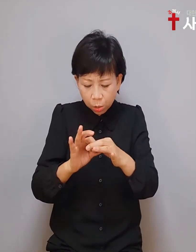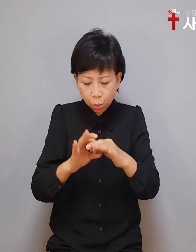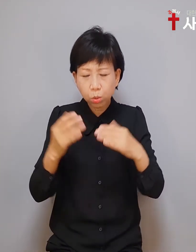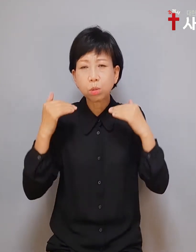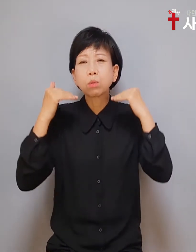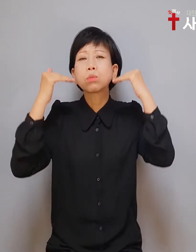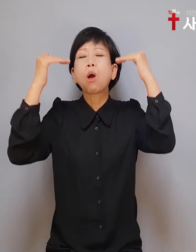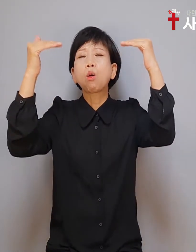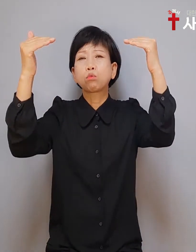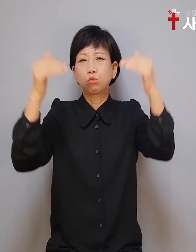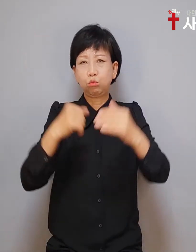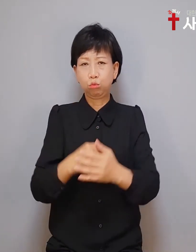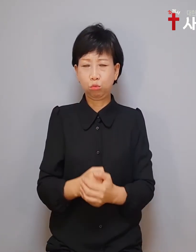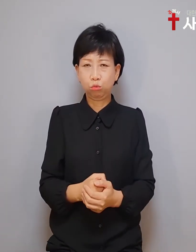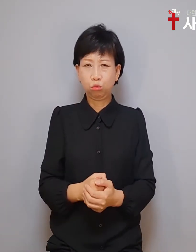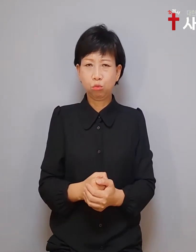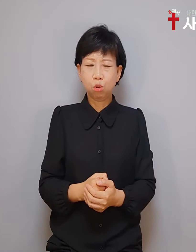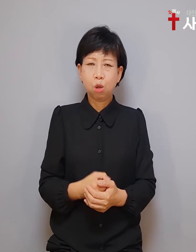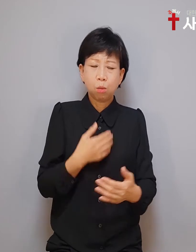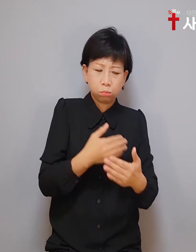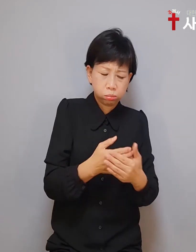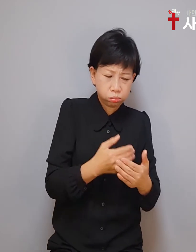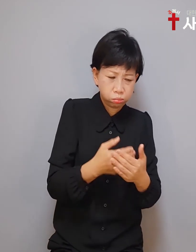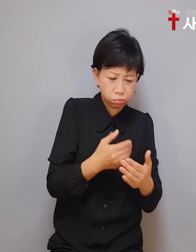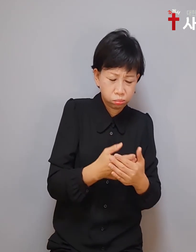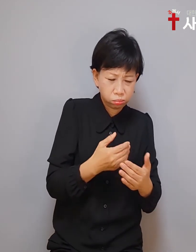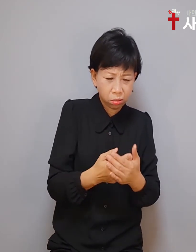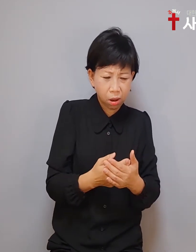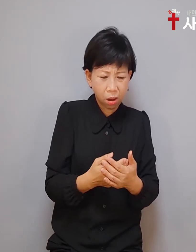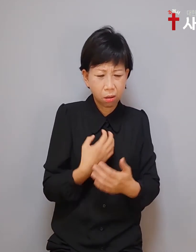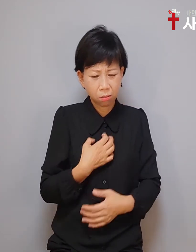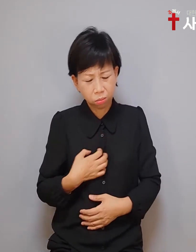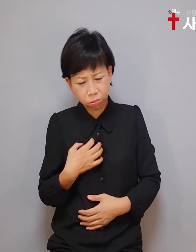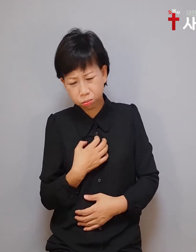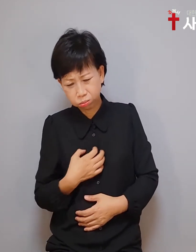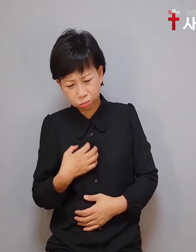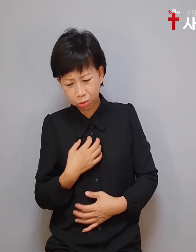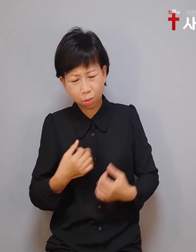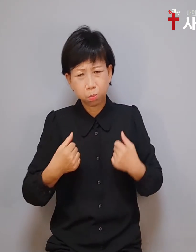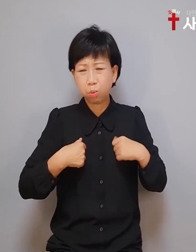불안과 걱정으로 주저앉기보다 불안하고 걱정되기에